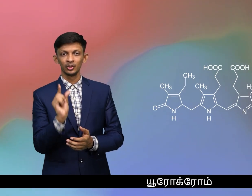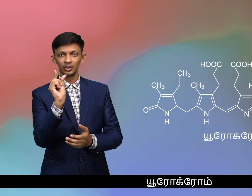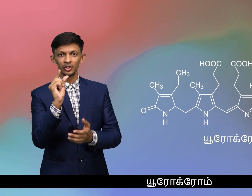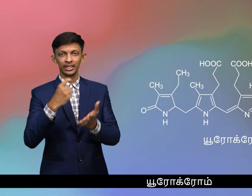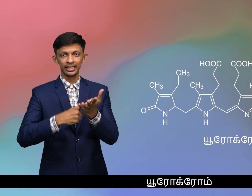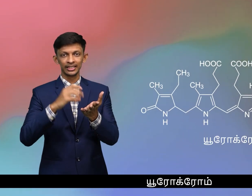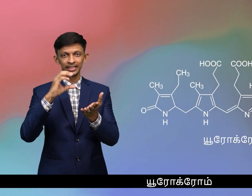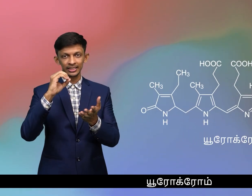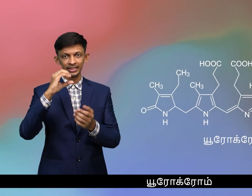யூரோகிராம்,